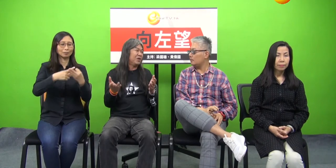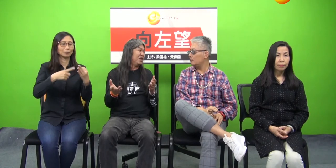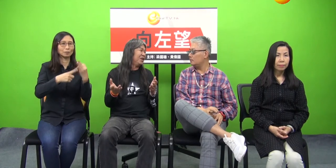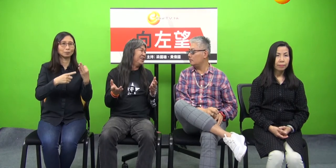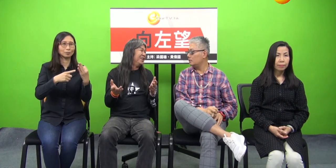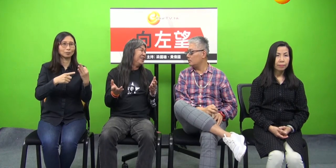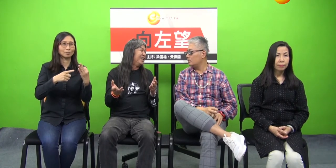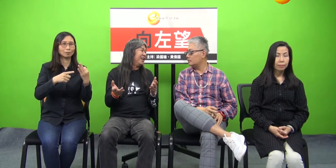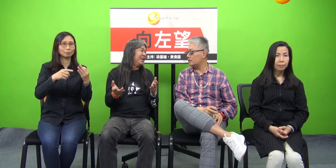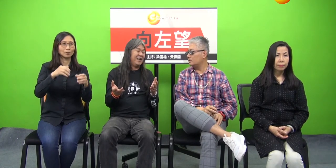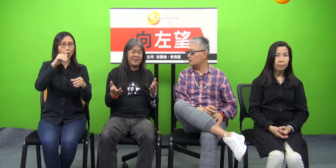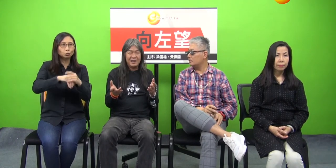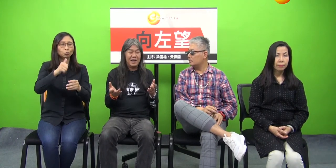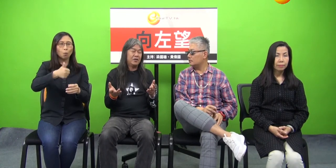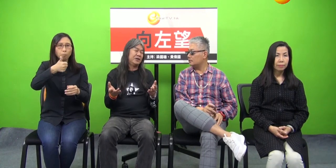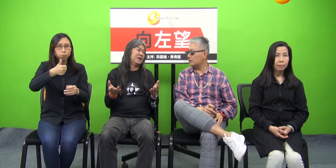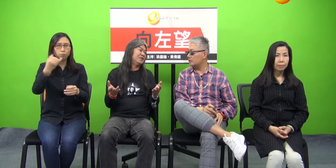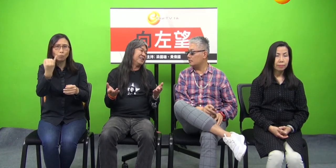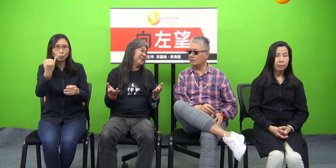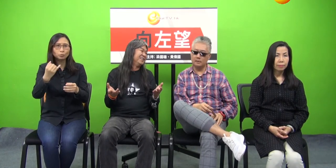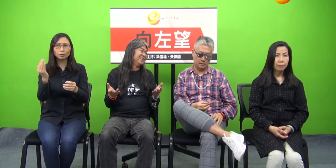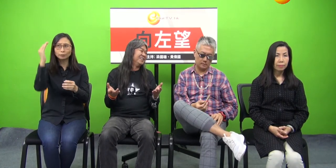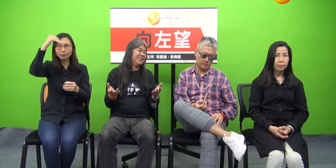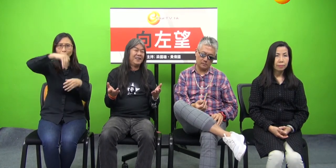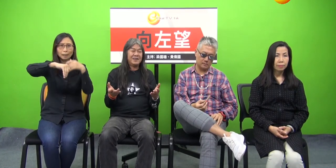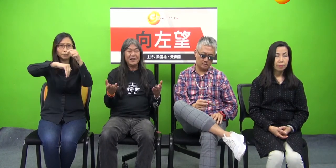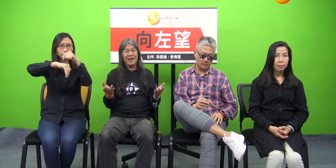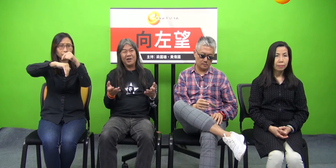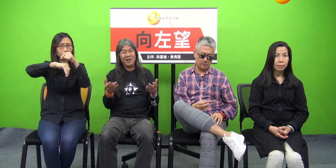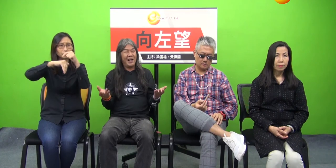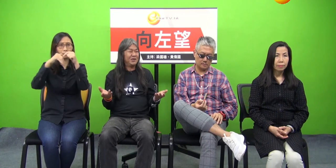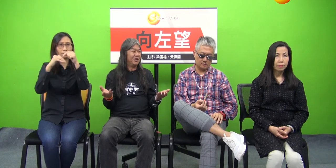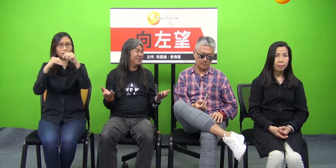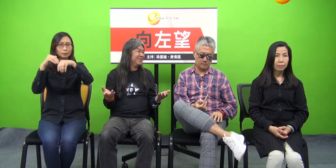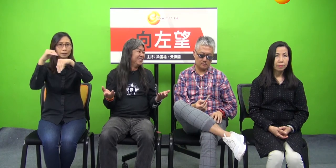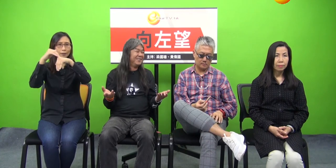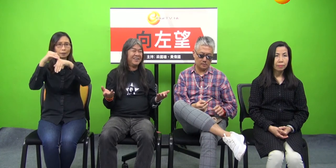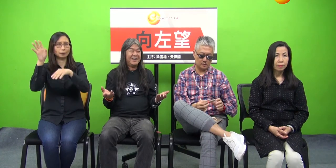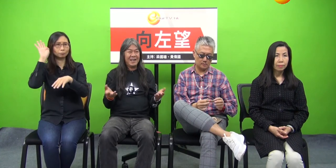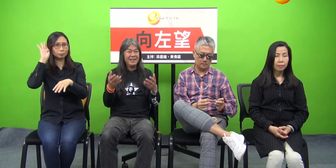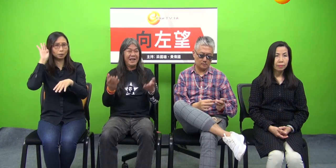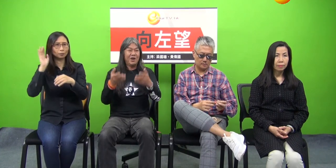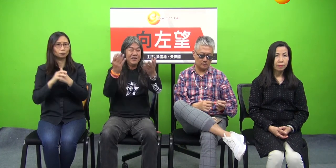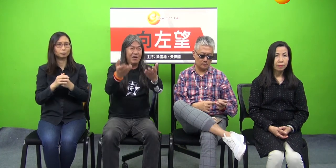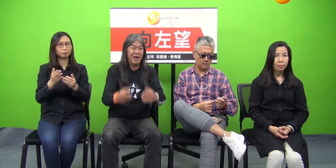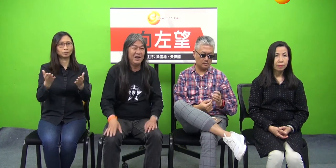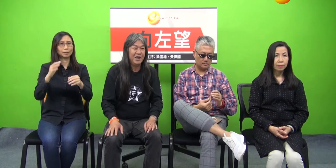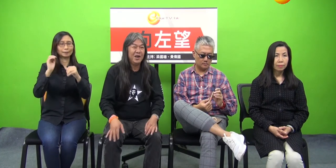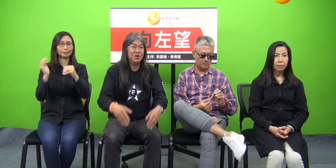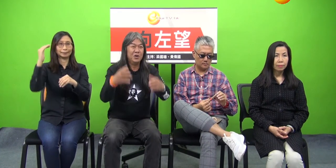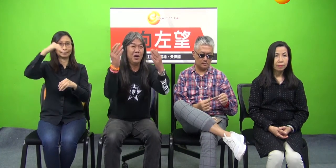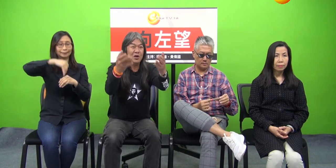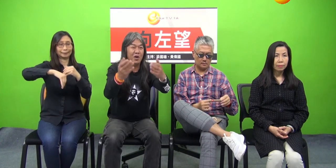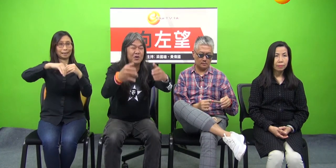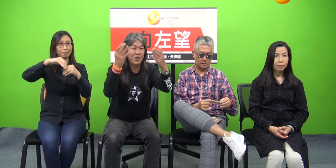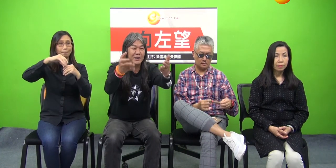到嗰、那個山頂區真係嘥時間。山頂區嘅聽眾，山頂區就係